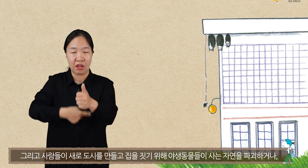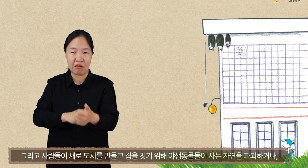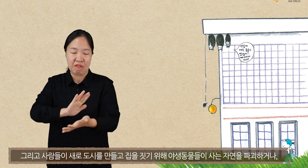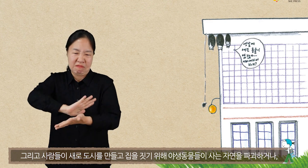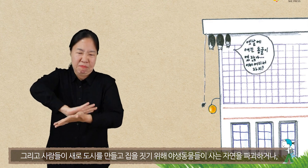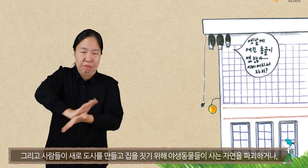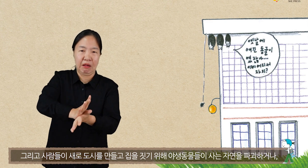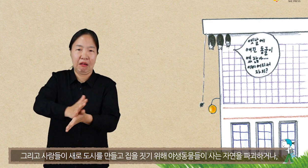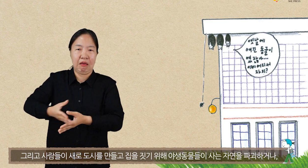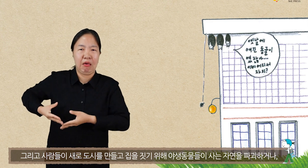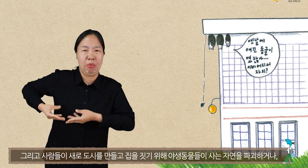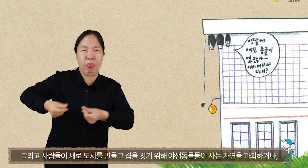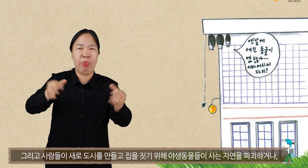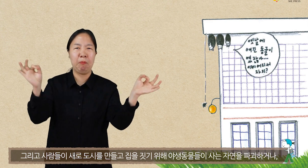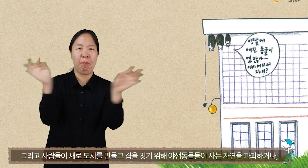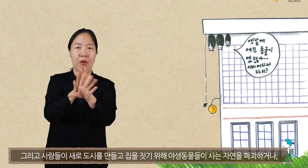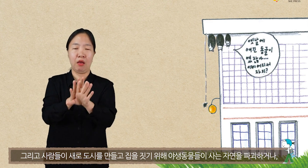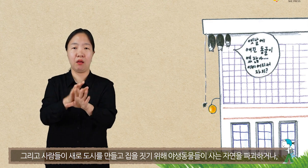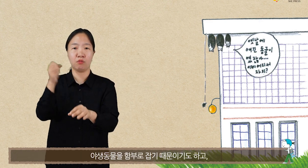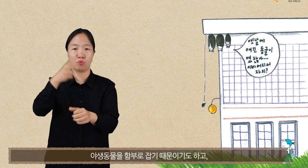파괴하거나